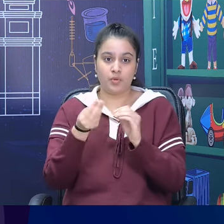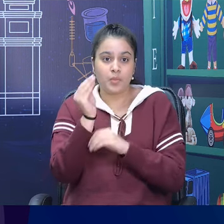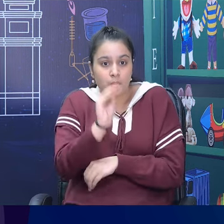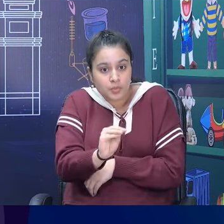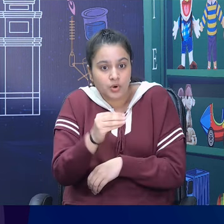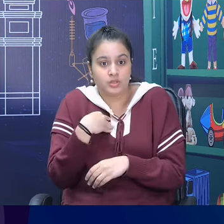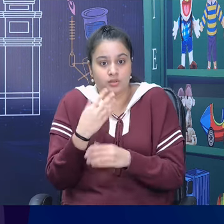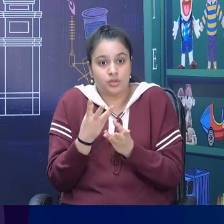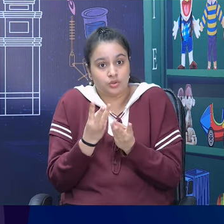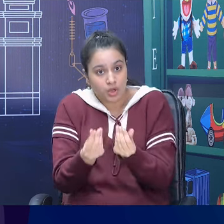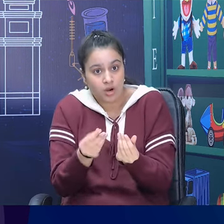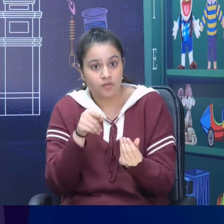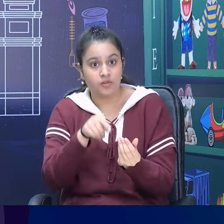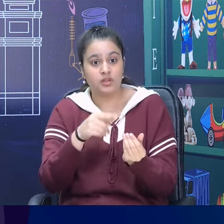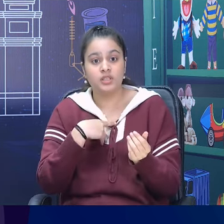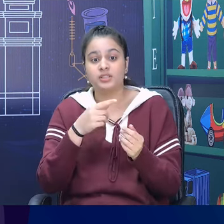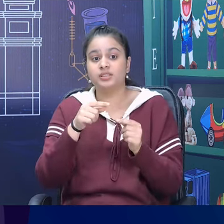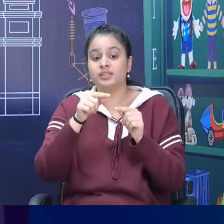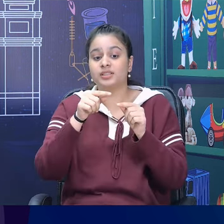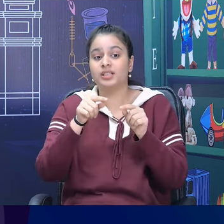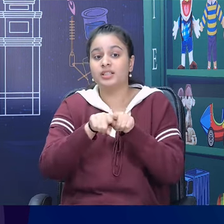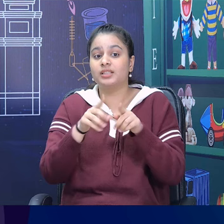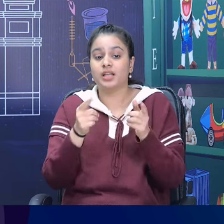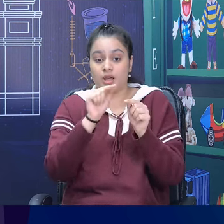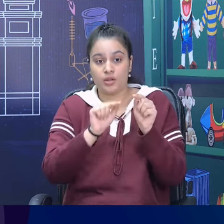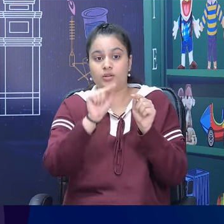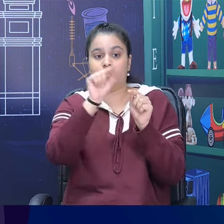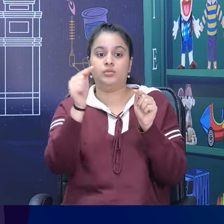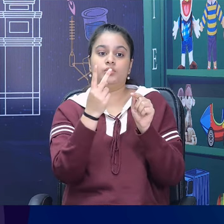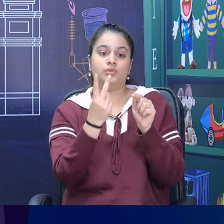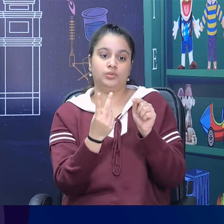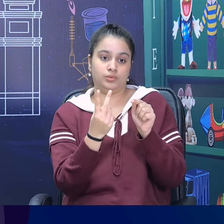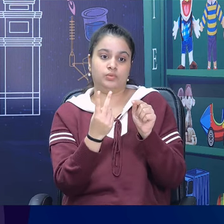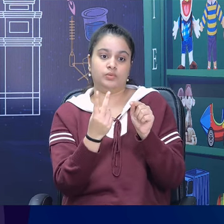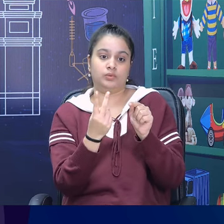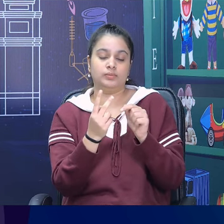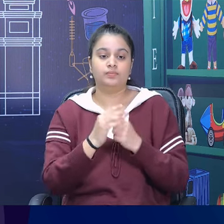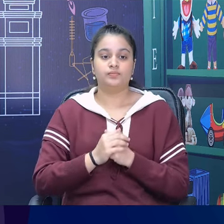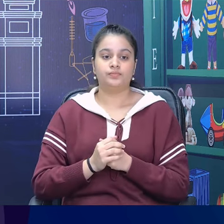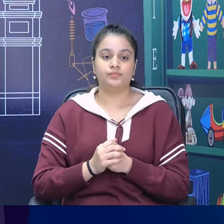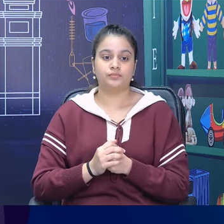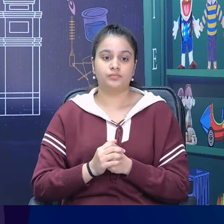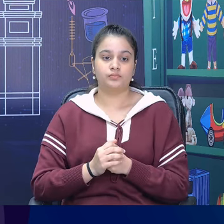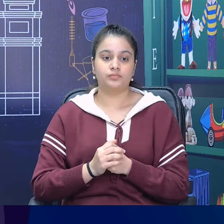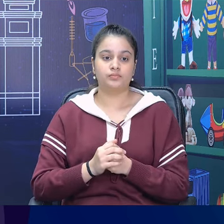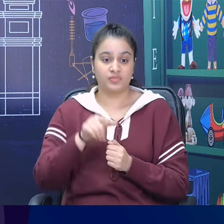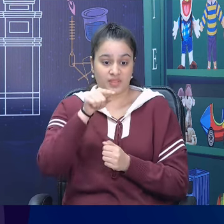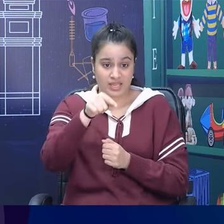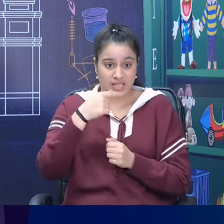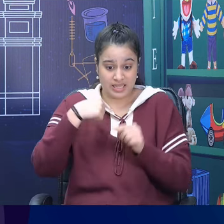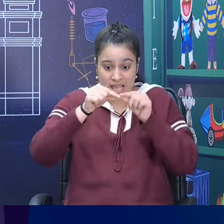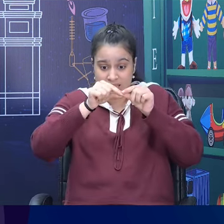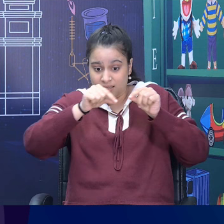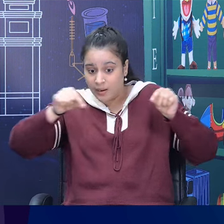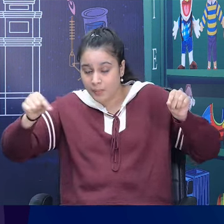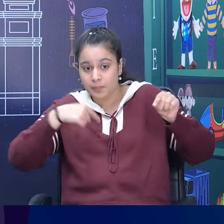वैल्यू इज √2 तो आप देख पाएंगे कि √2 भी आपके नेचर में एजिस्ट करता है इसी बेसिस पर इसे जरूरत पड़ी कि हम कैसे हम दिखा पाएं कि